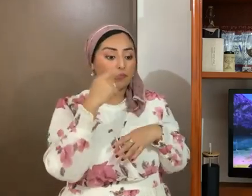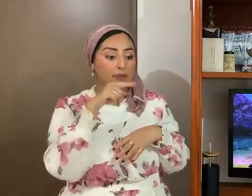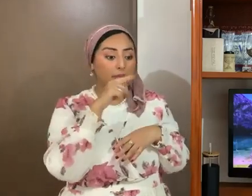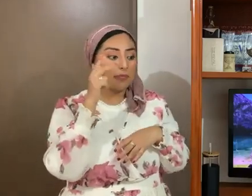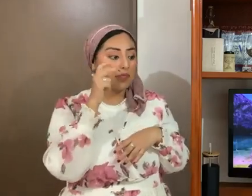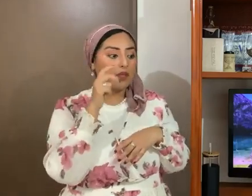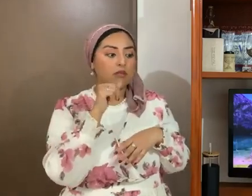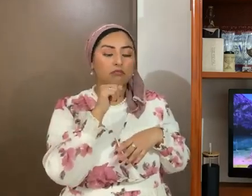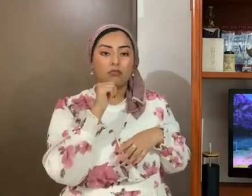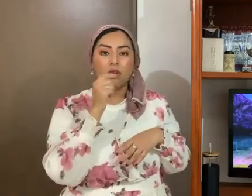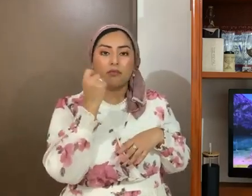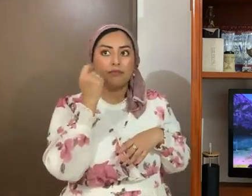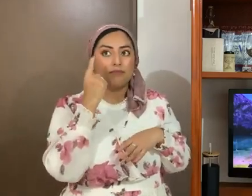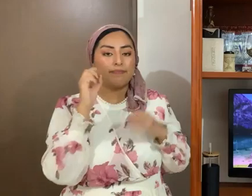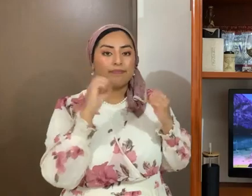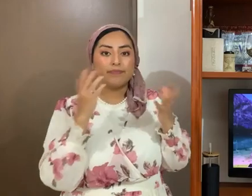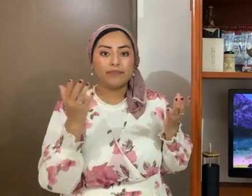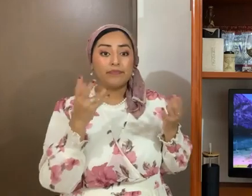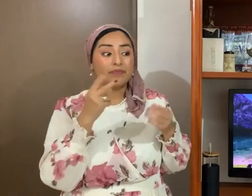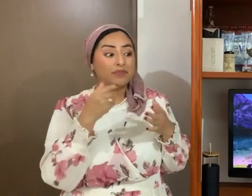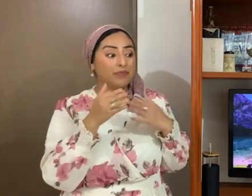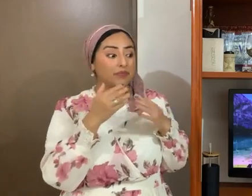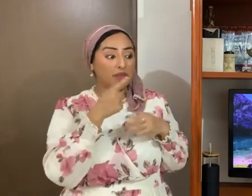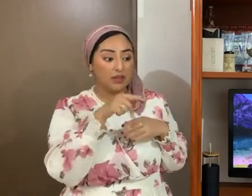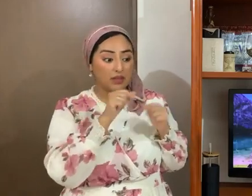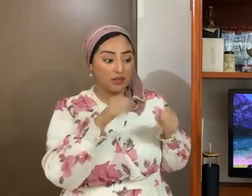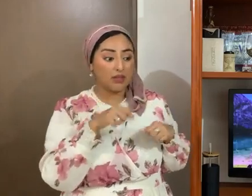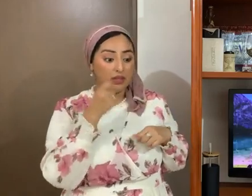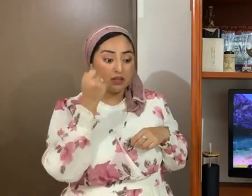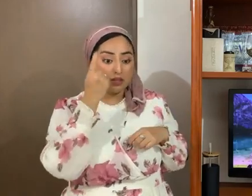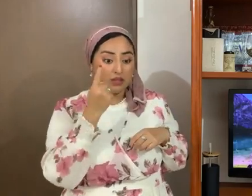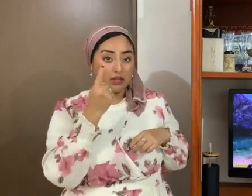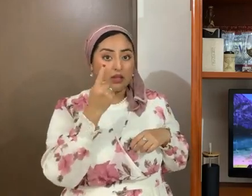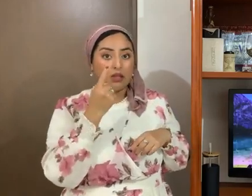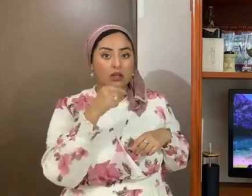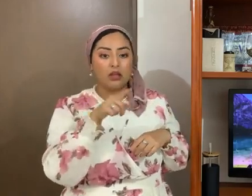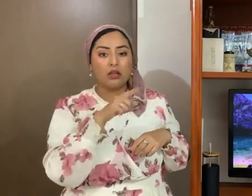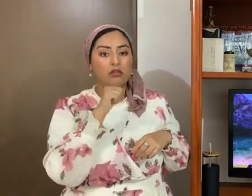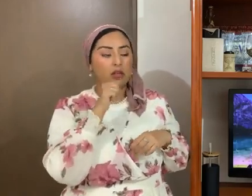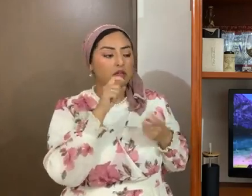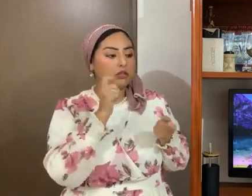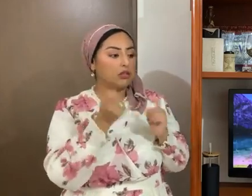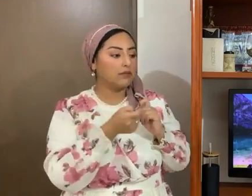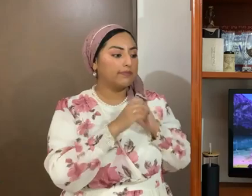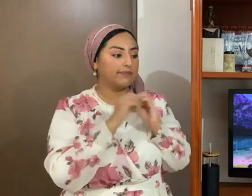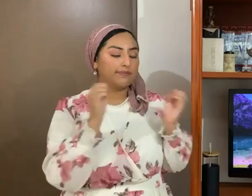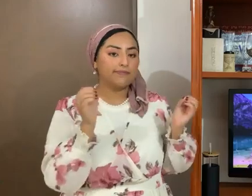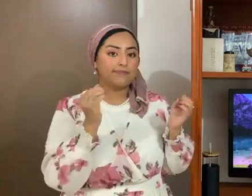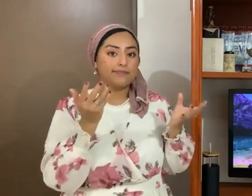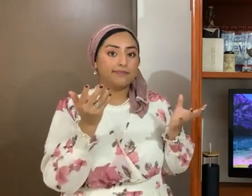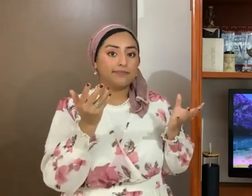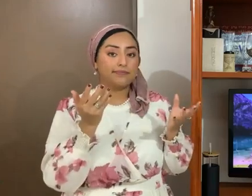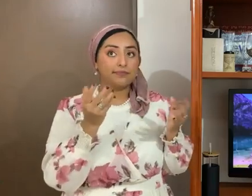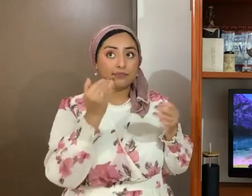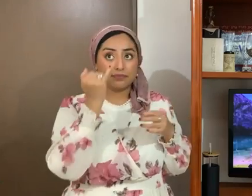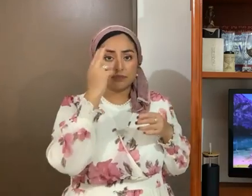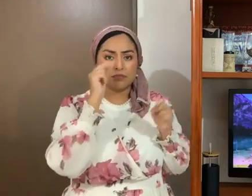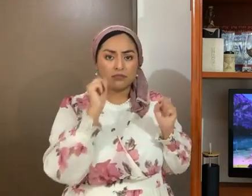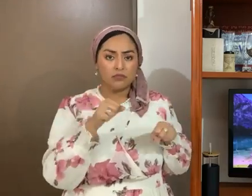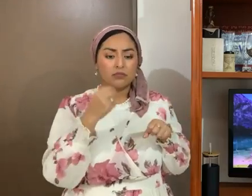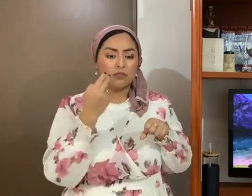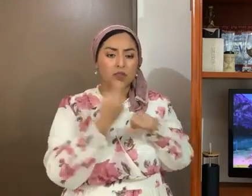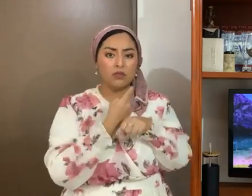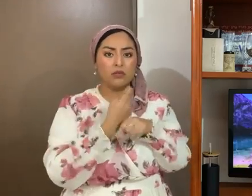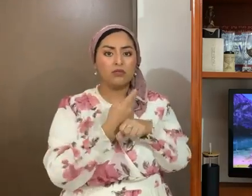escucharan no la iban a comprender, y que aunque la pudieran comprender, no iban a cambiar. Yahweh puede